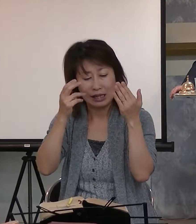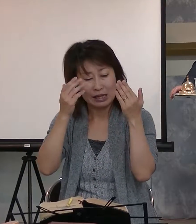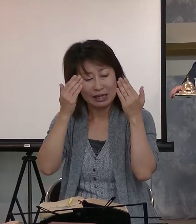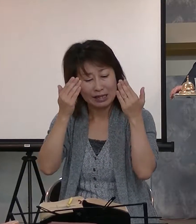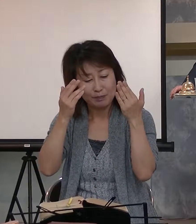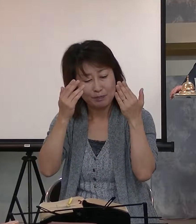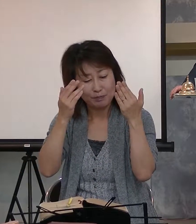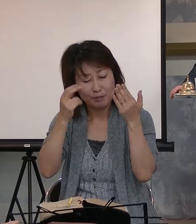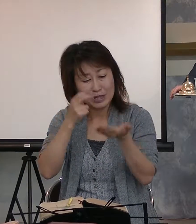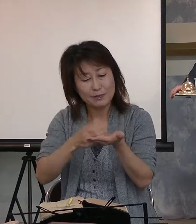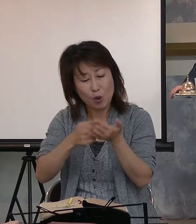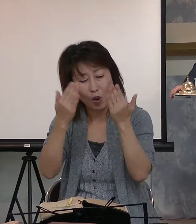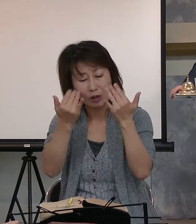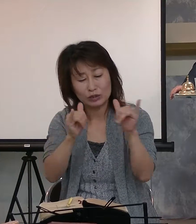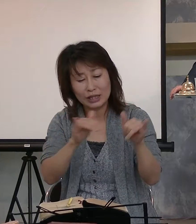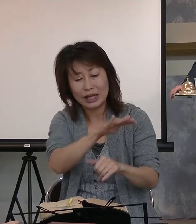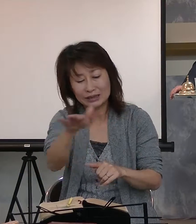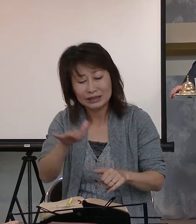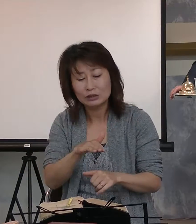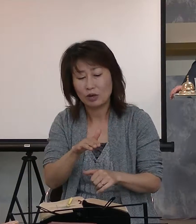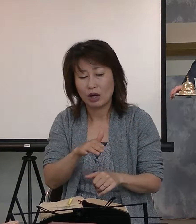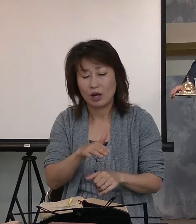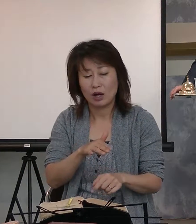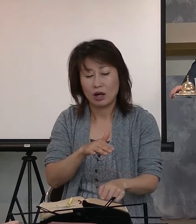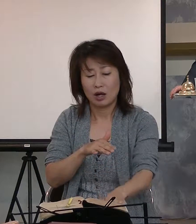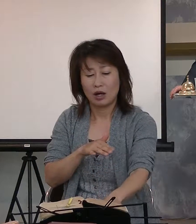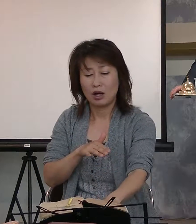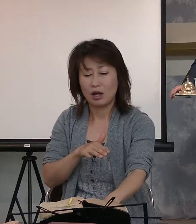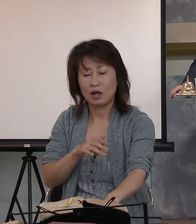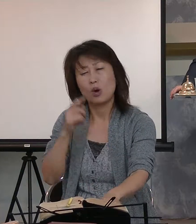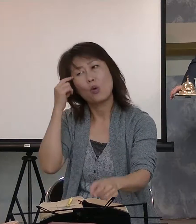今日聖書を見ますと、彼らは